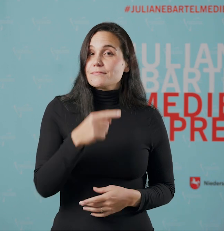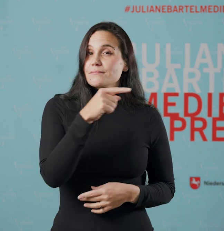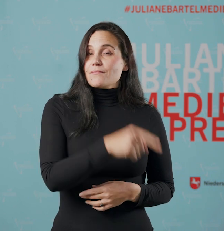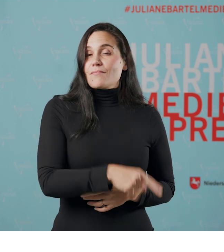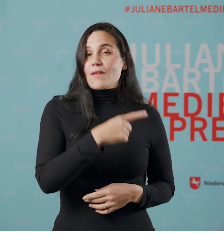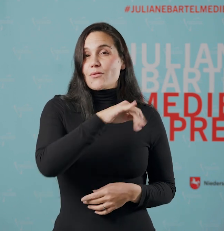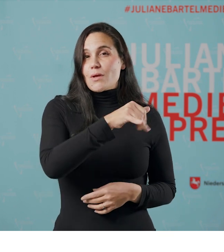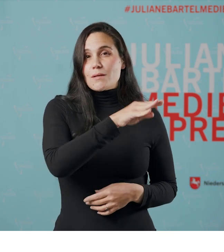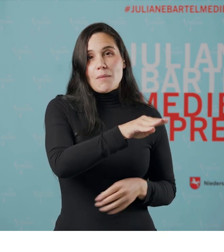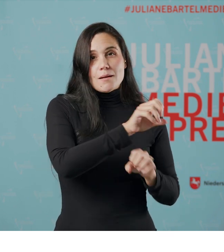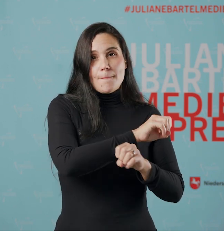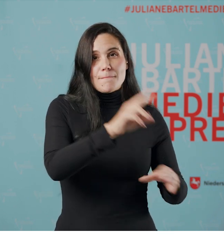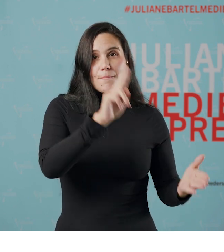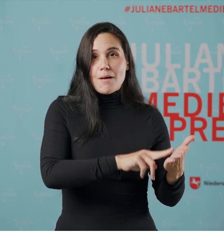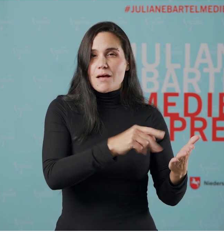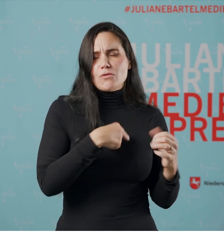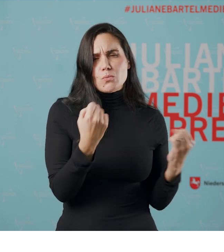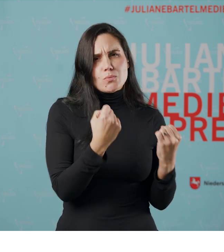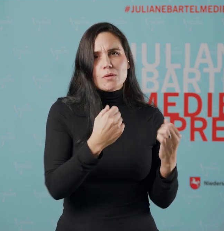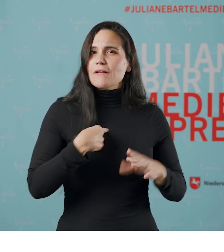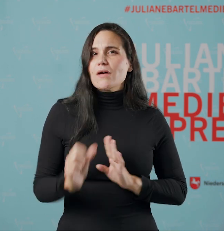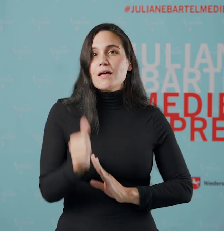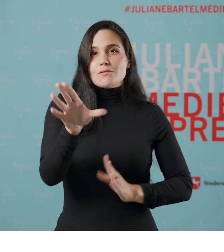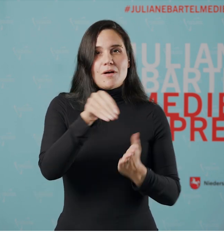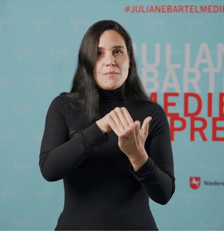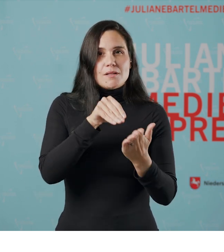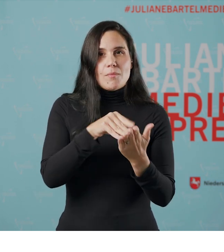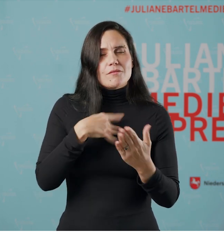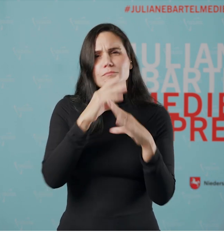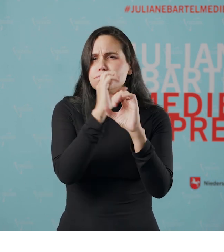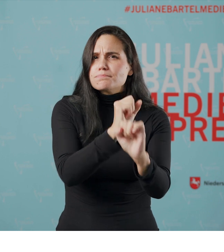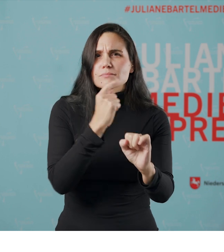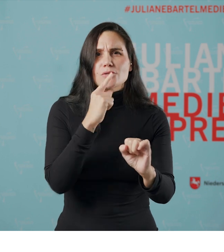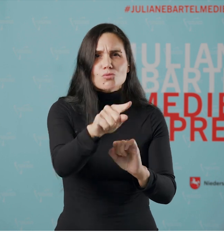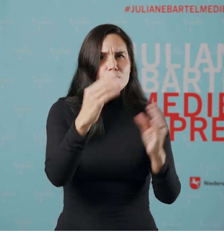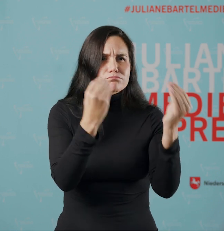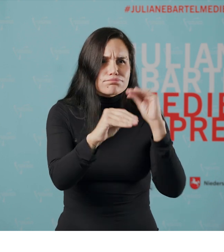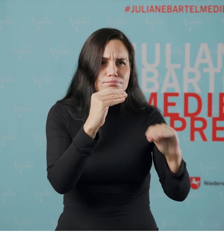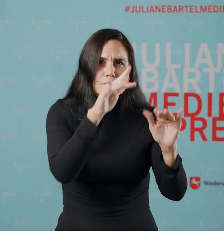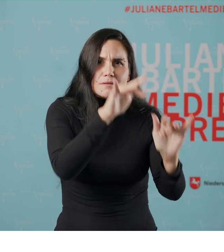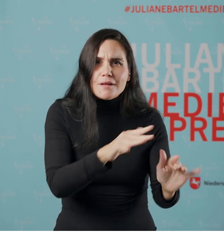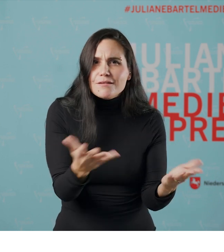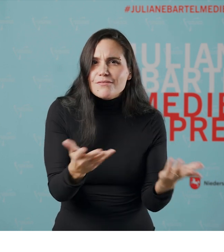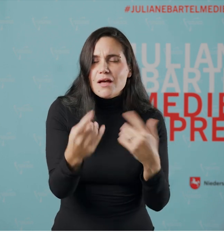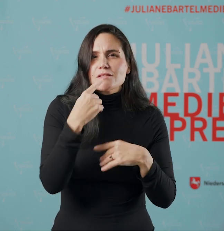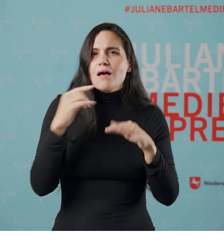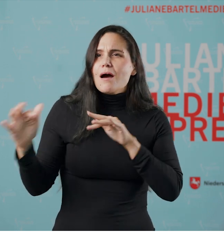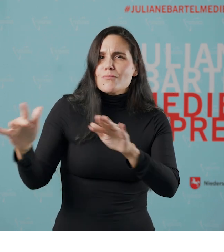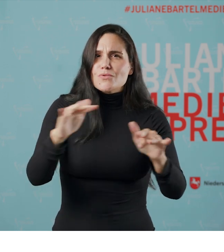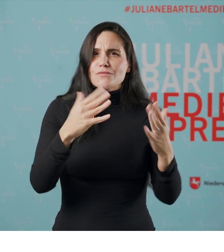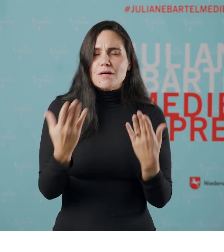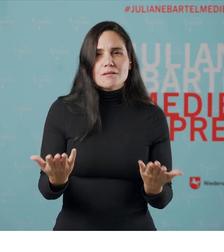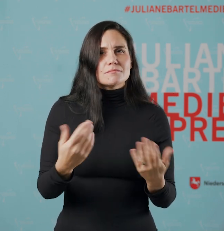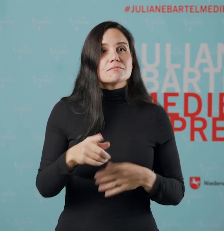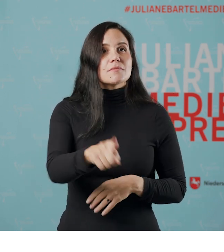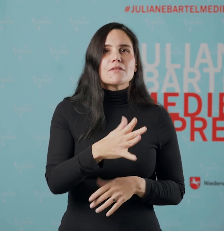Ich finde, der Juliane Bartel Medienpreis ist wundervoll. war zum ersten Mal dabei und bin total beeindruckt von allen Einsendungen, von der Atmosphäre. Es